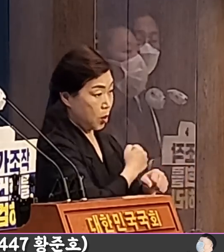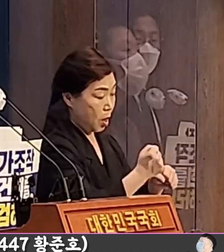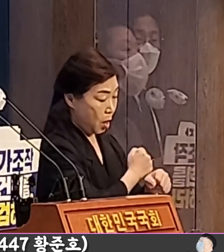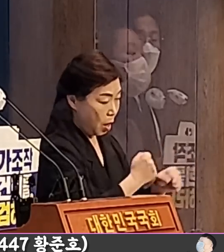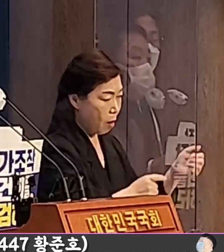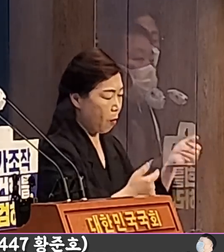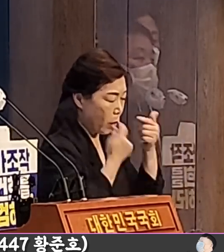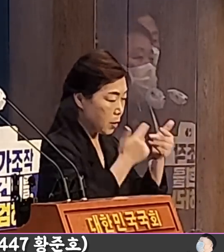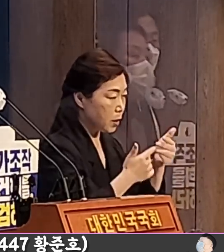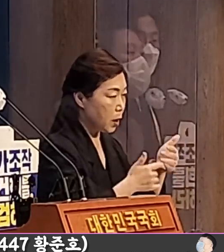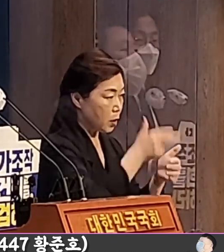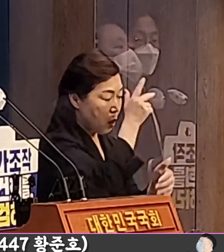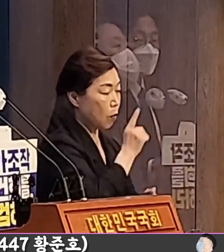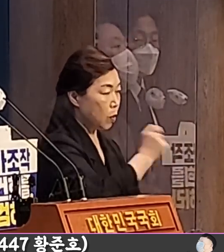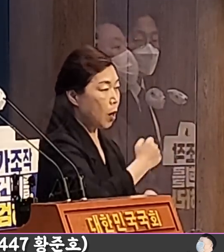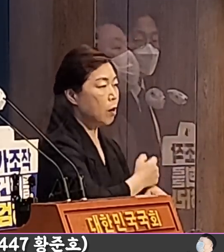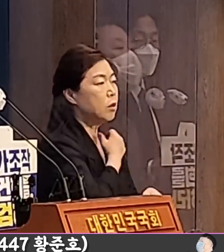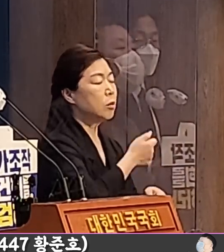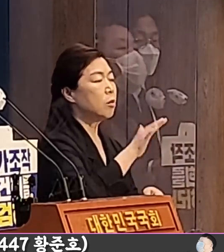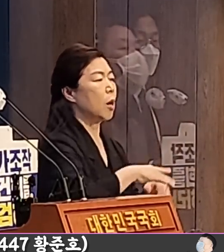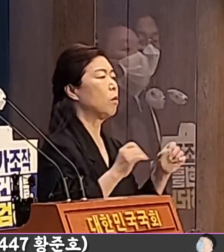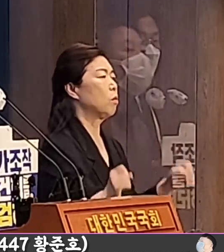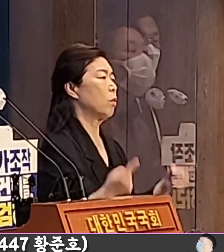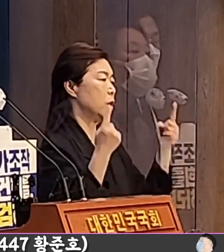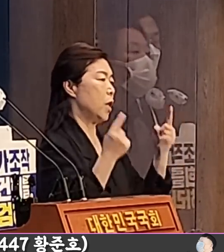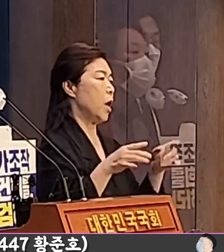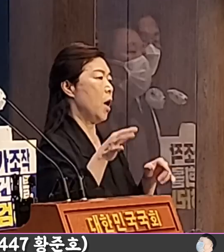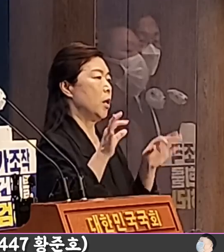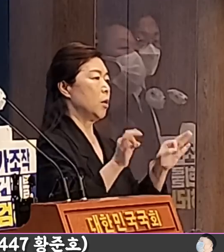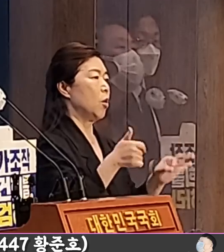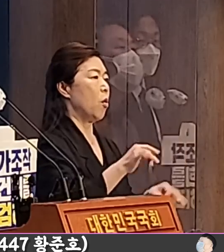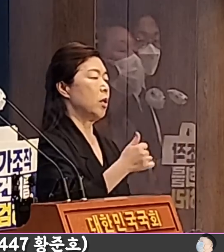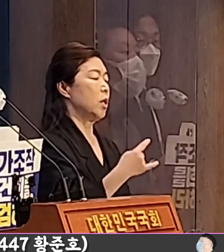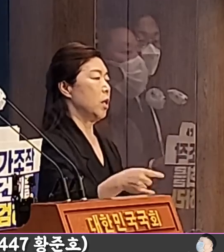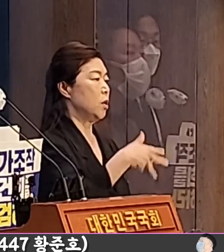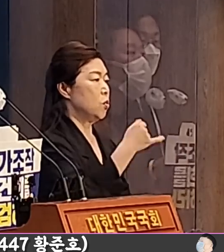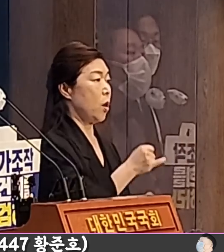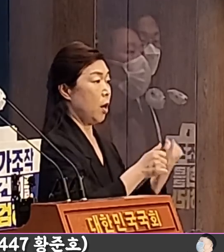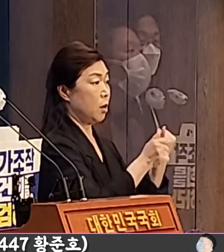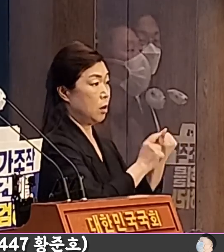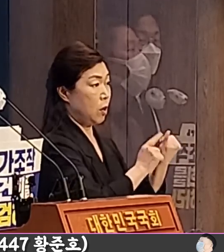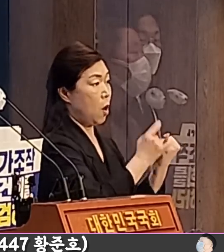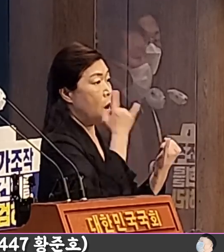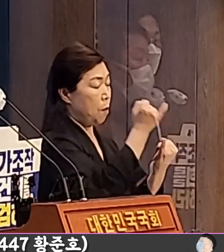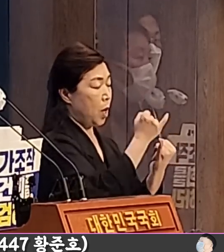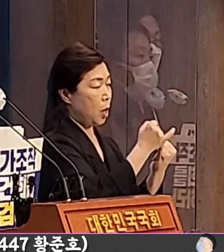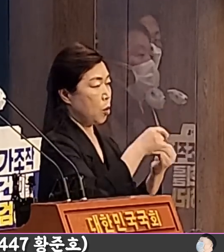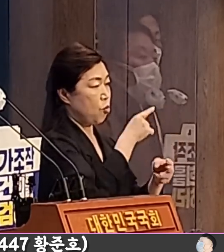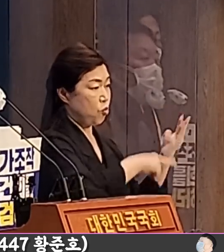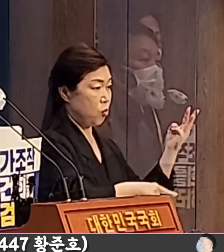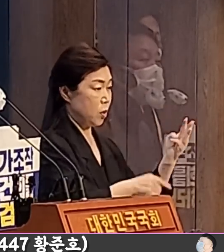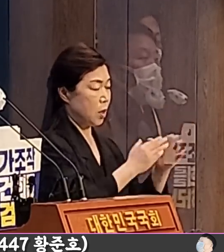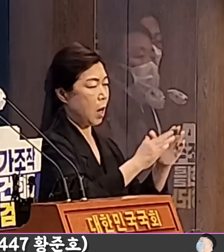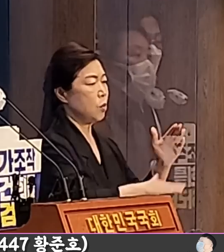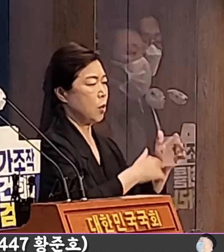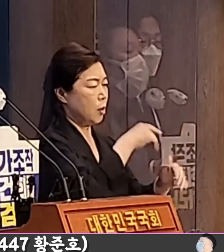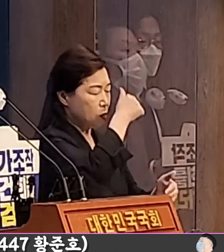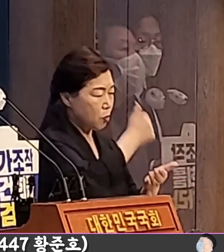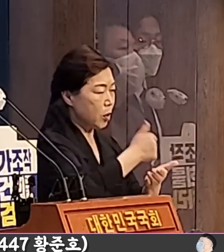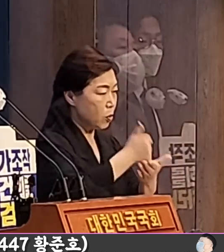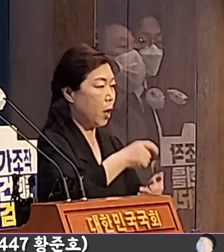것을 호소하러 왔지만 동시에 김건희, 최문순, 윤석열 일가의 온갖 범법행위에